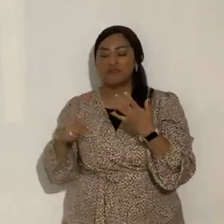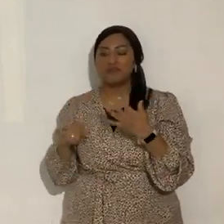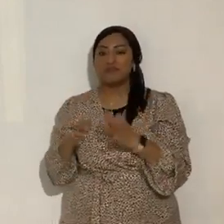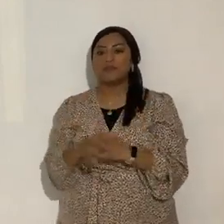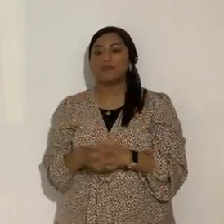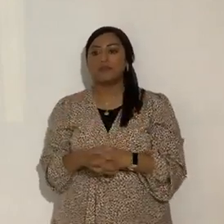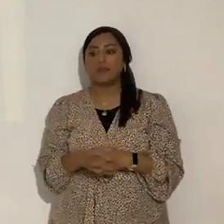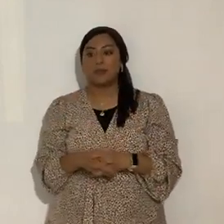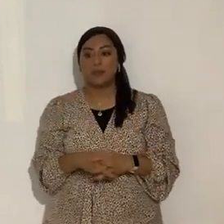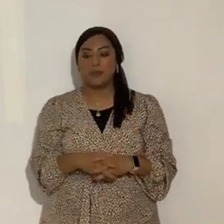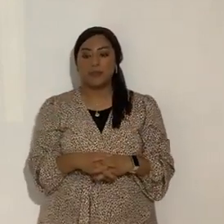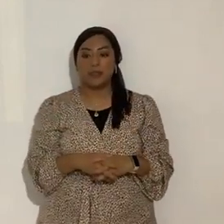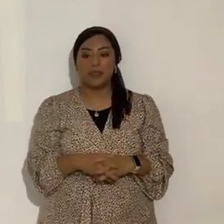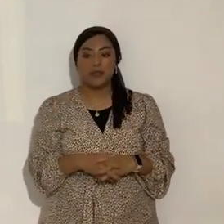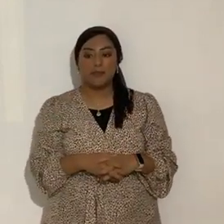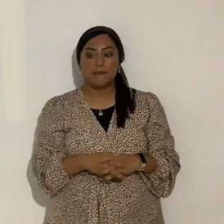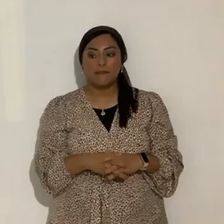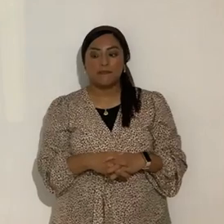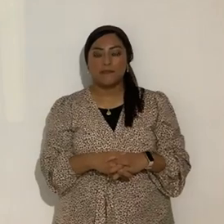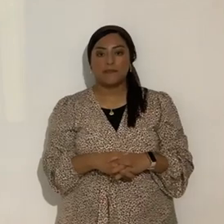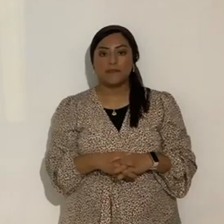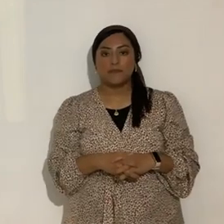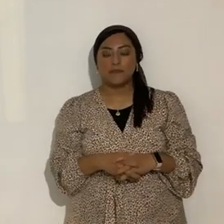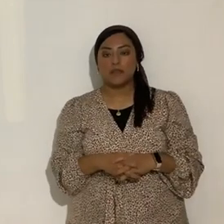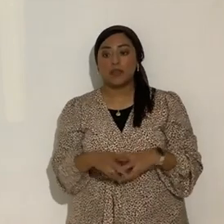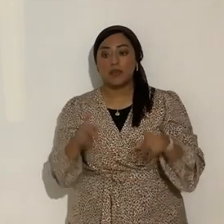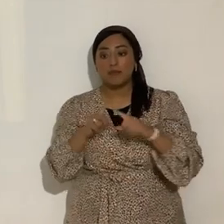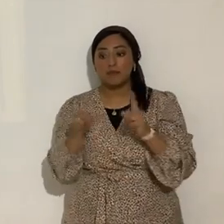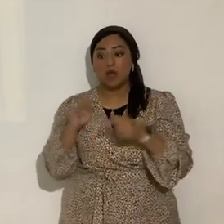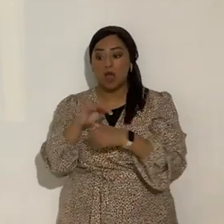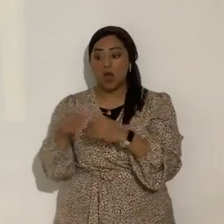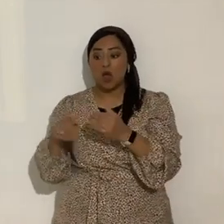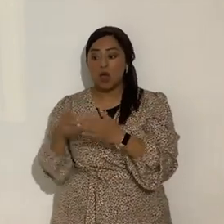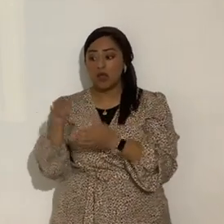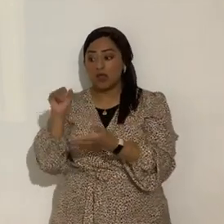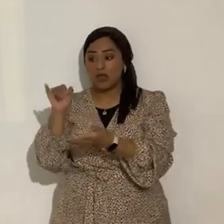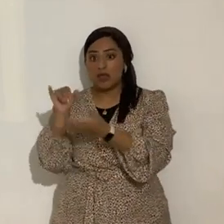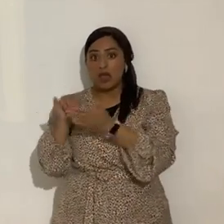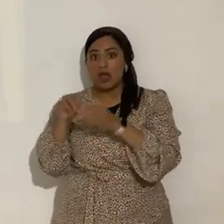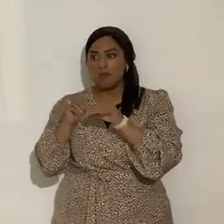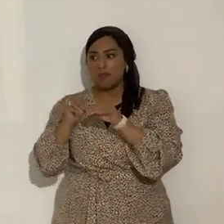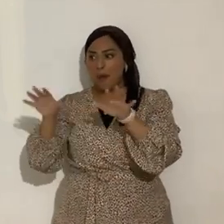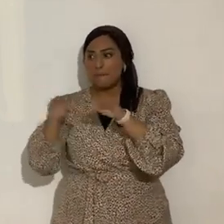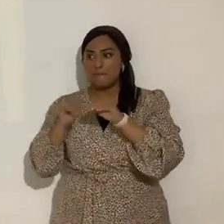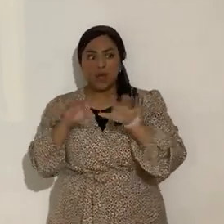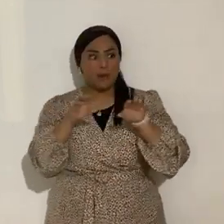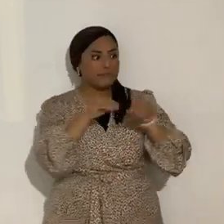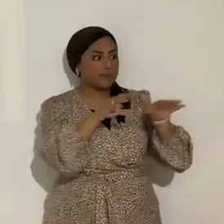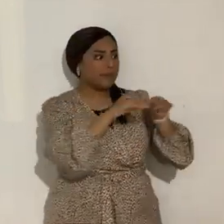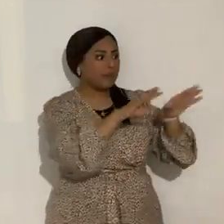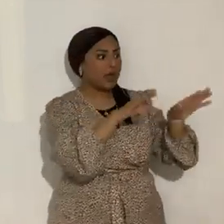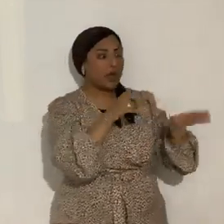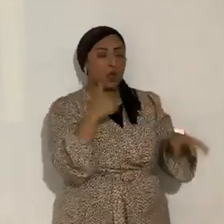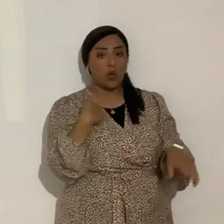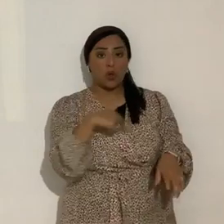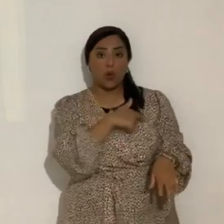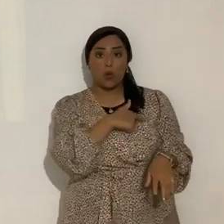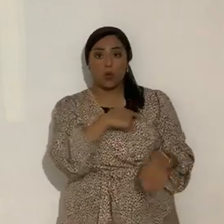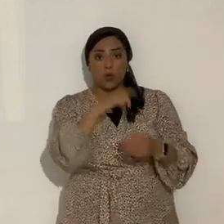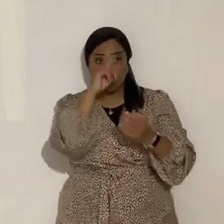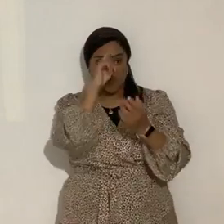demás, pervertidas. Entonces, pero todo eso está bombardeando. Un mesiánico no tiene que ver